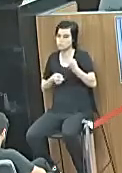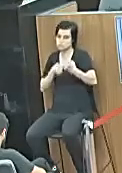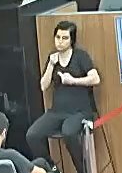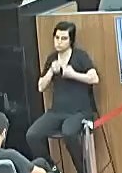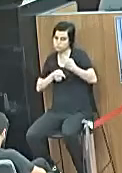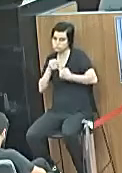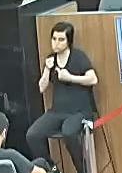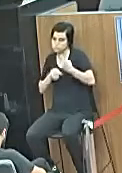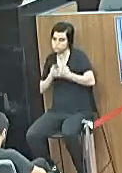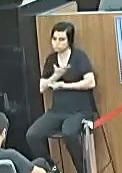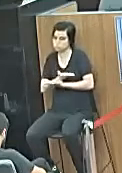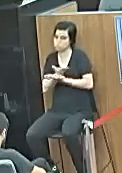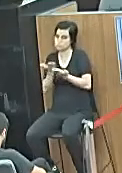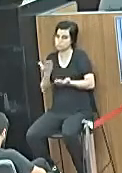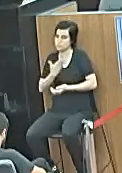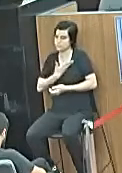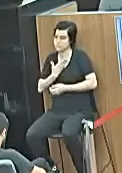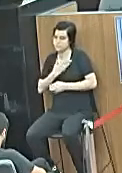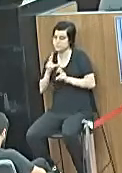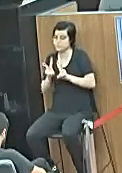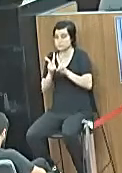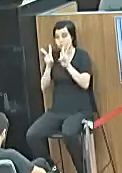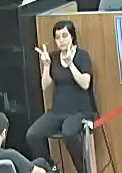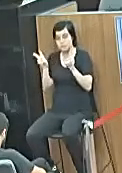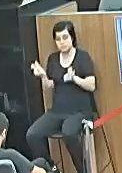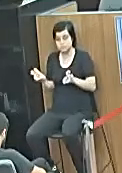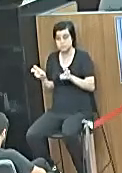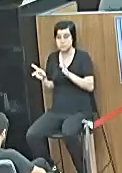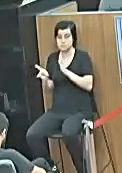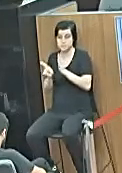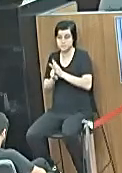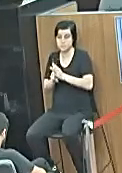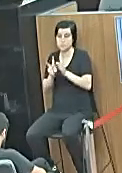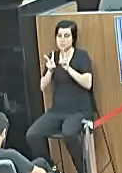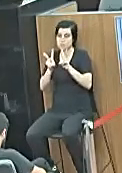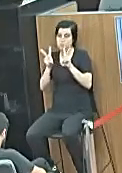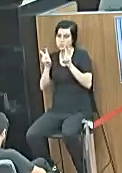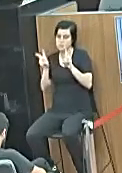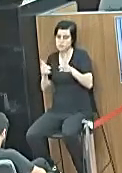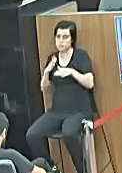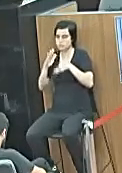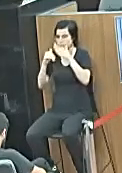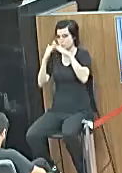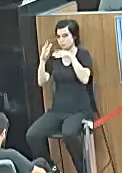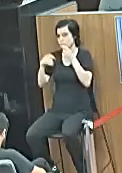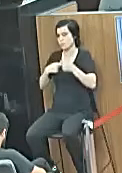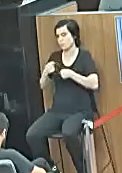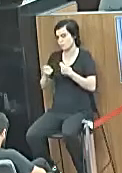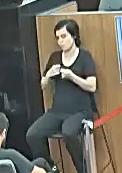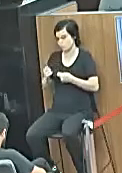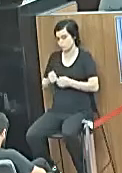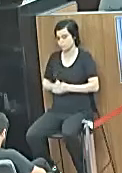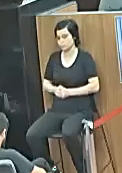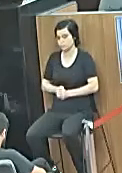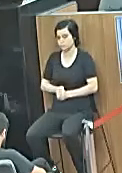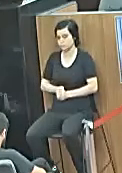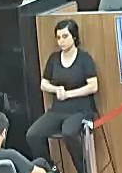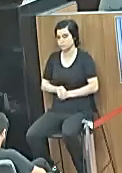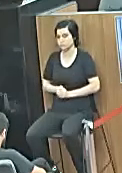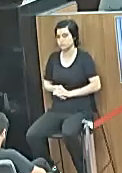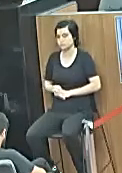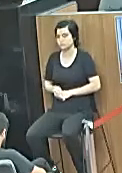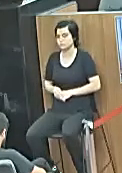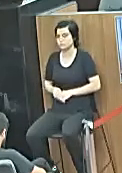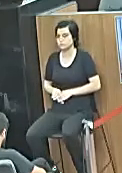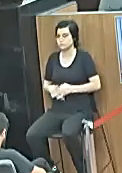com os colegas é esse tema da área temática desenvolvimento econômico bom tema ciência